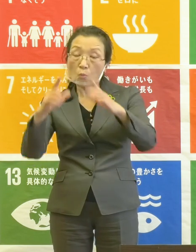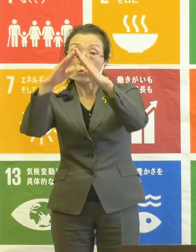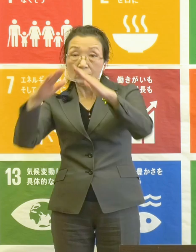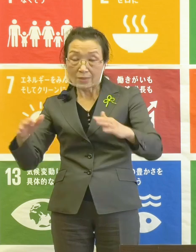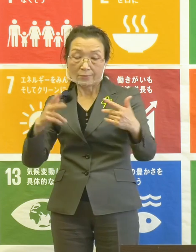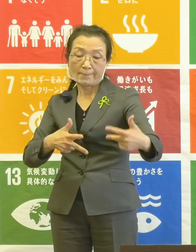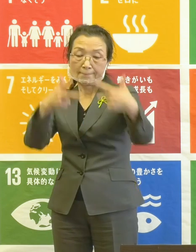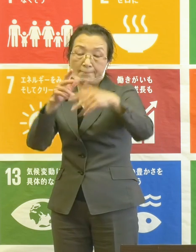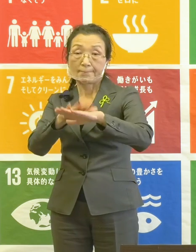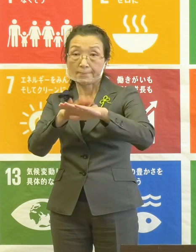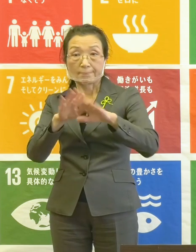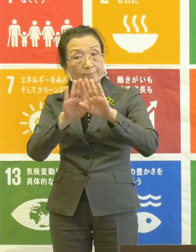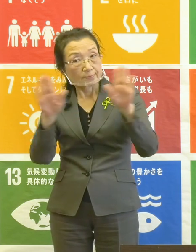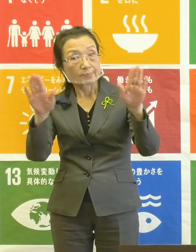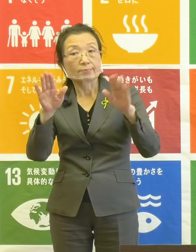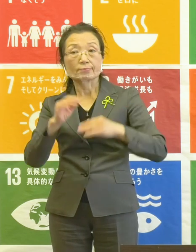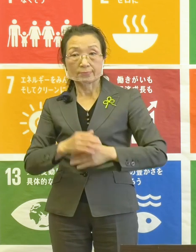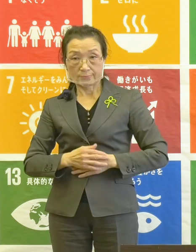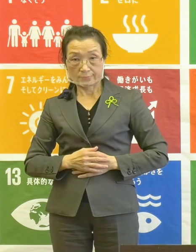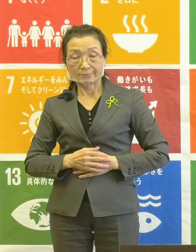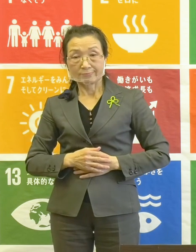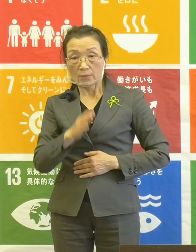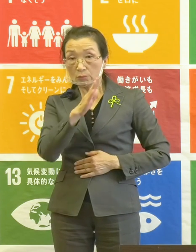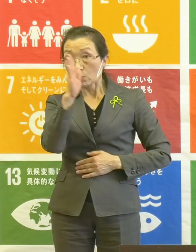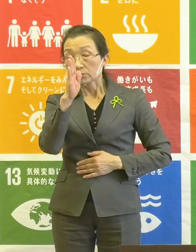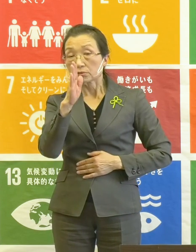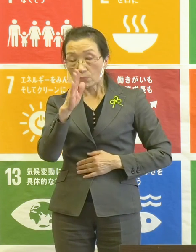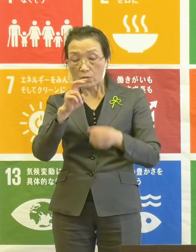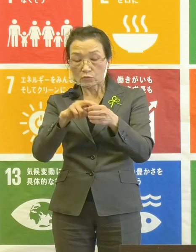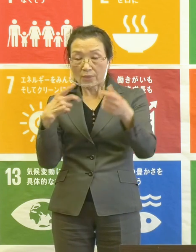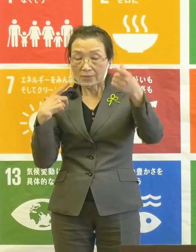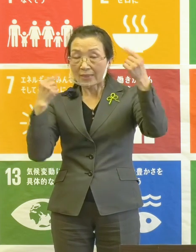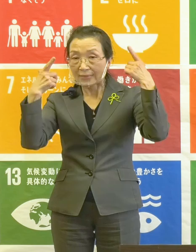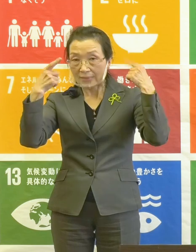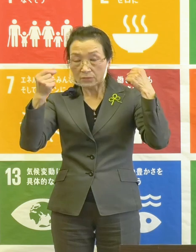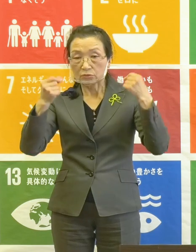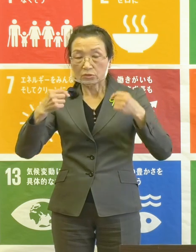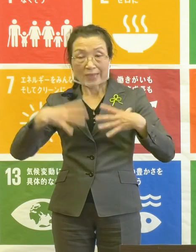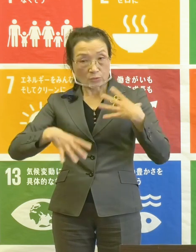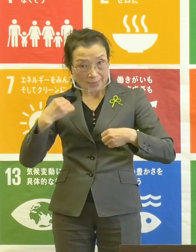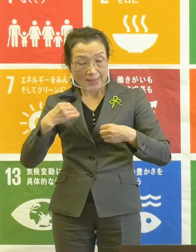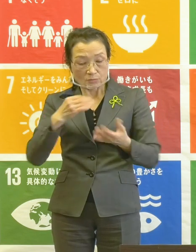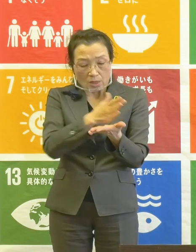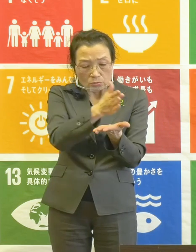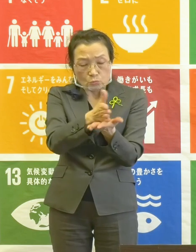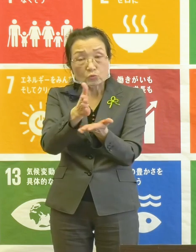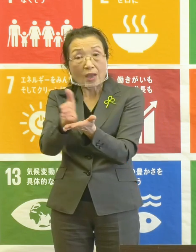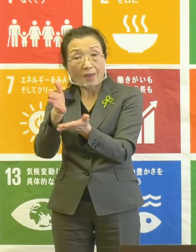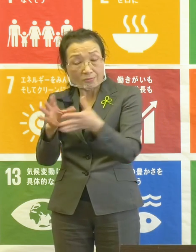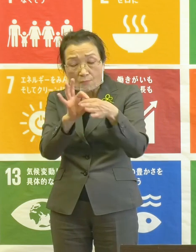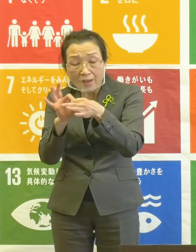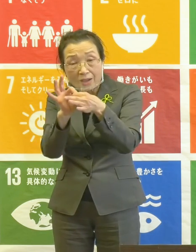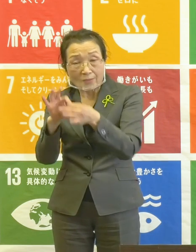形式で開催します。当日は宇都宮大学の学生による 各分野への関